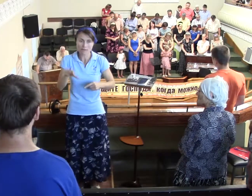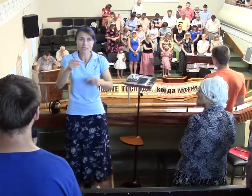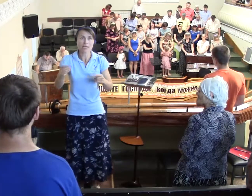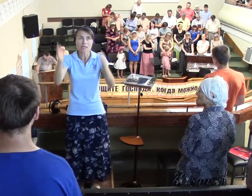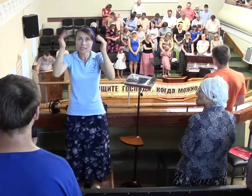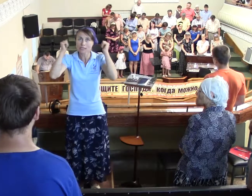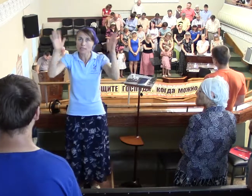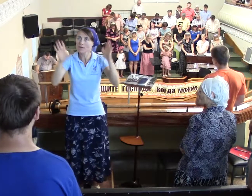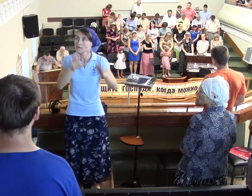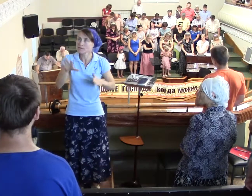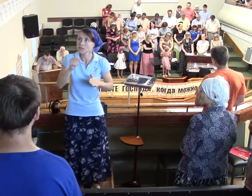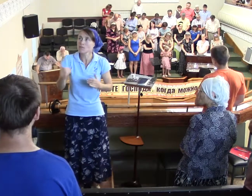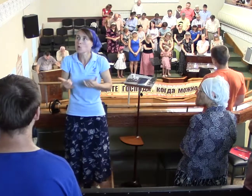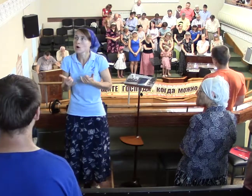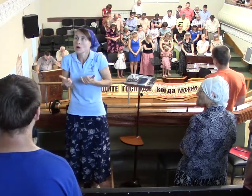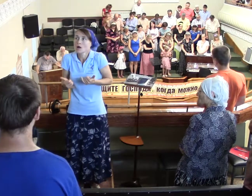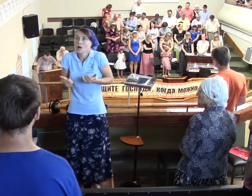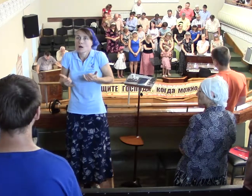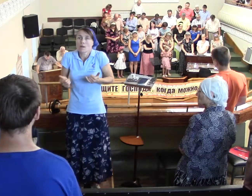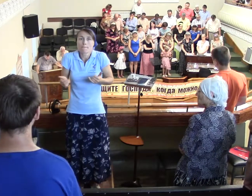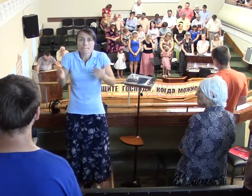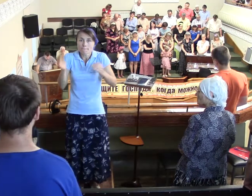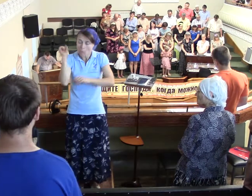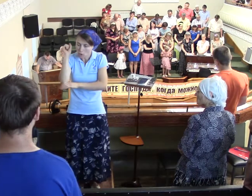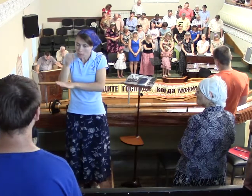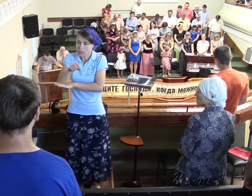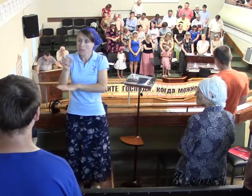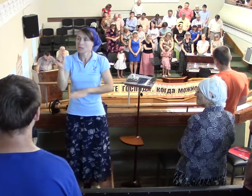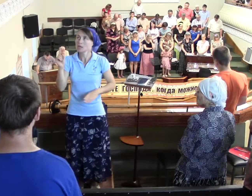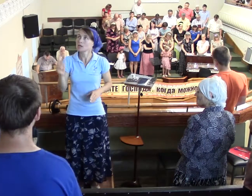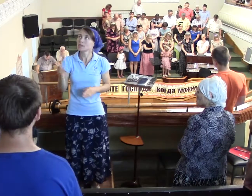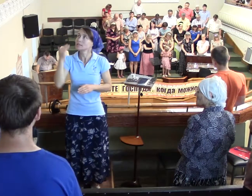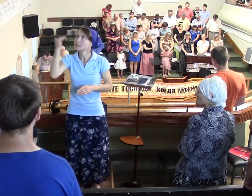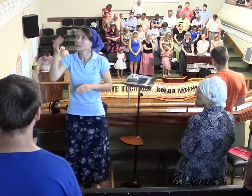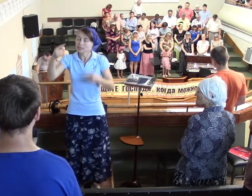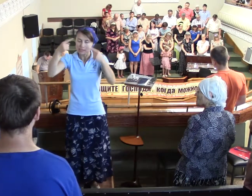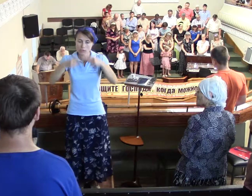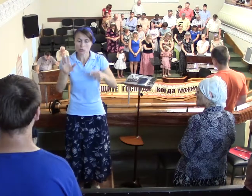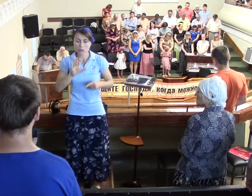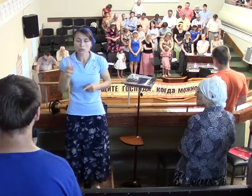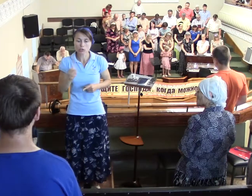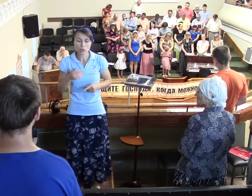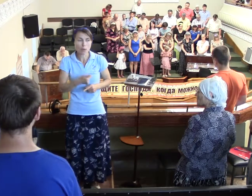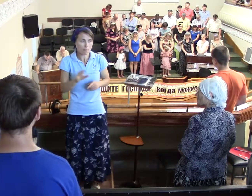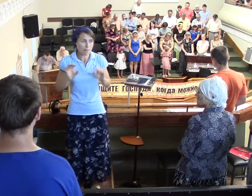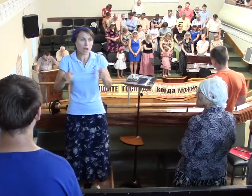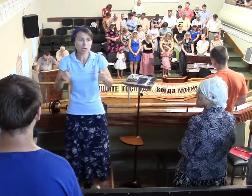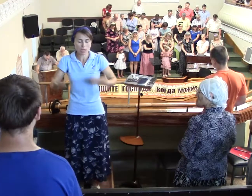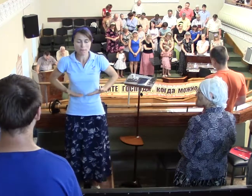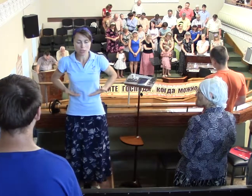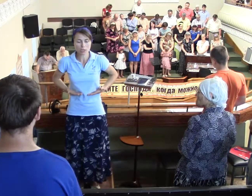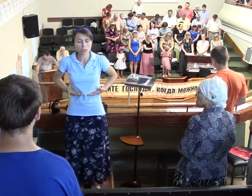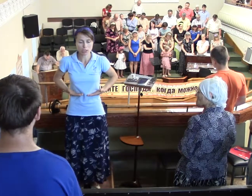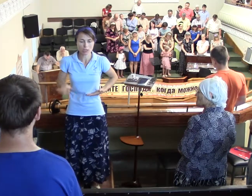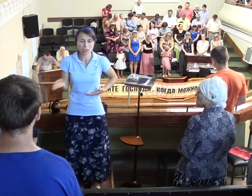всего поклонения, Господь, только Ты достоин того, чтобы наша жизнь была прожита для Тебя, единого истинного Бога. Отец